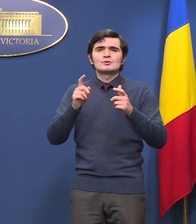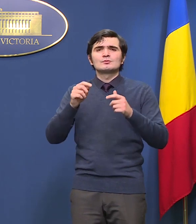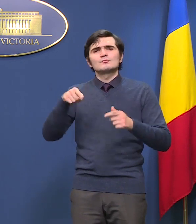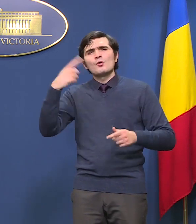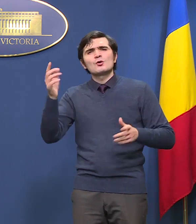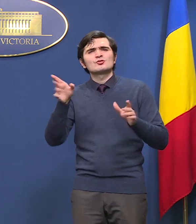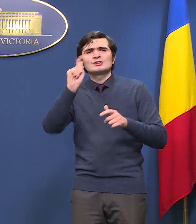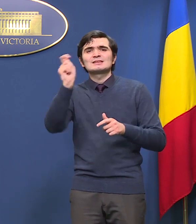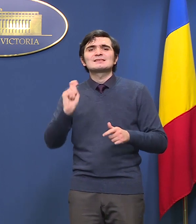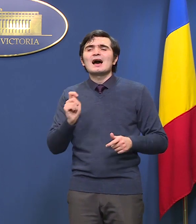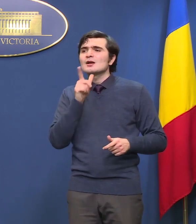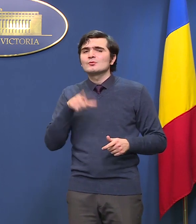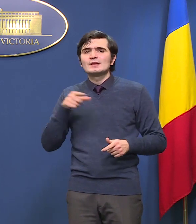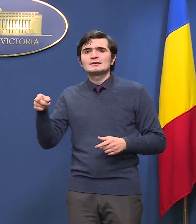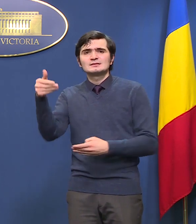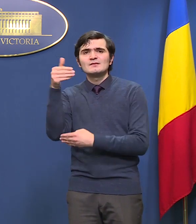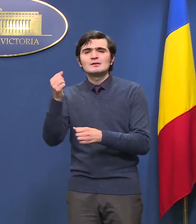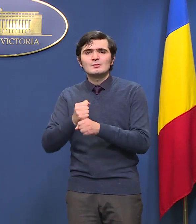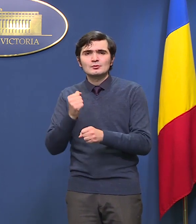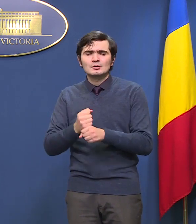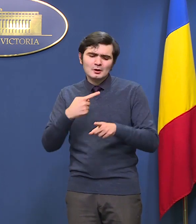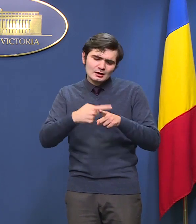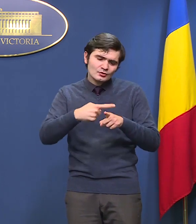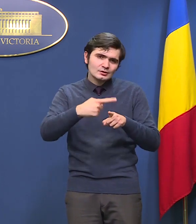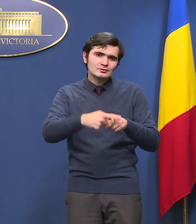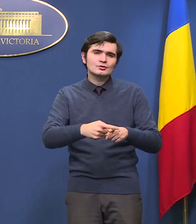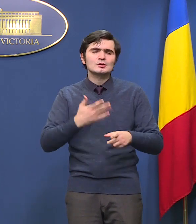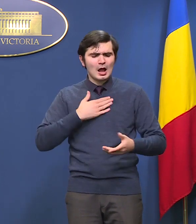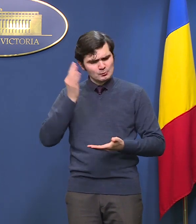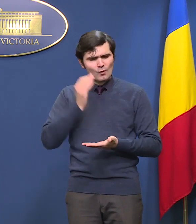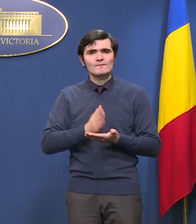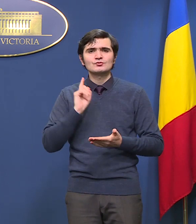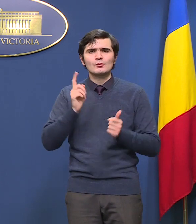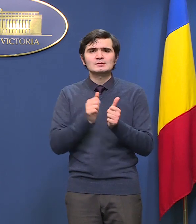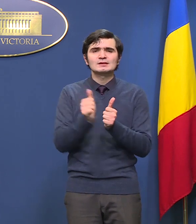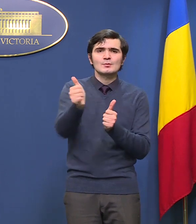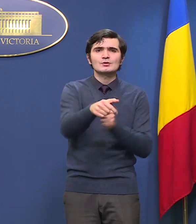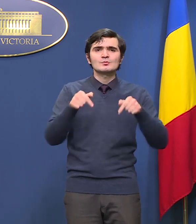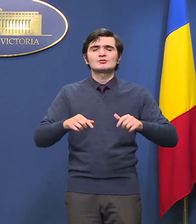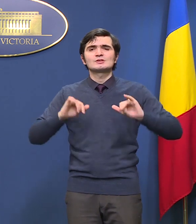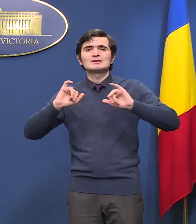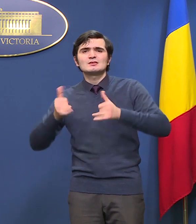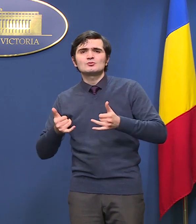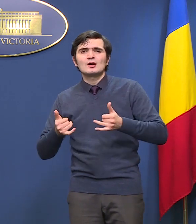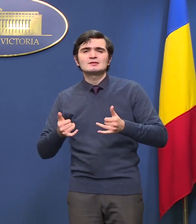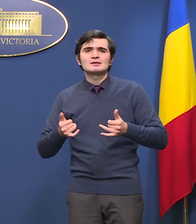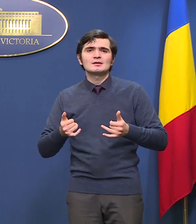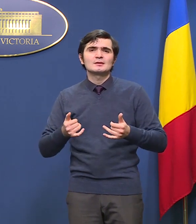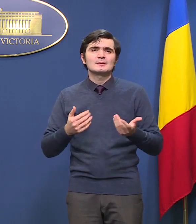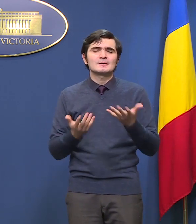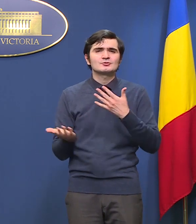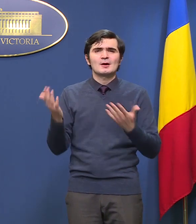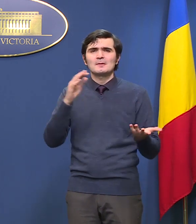de producători și încetul cu încetul am convingerea că vom depăși această situație de penurie,